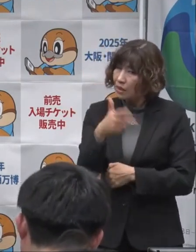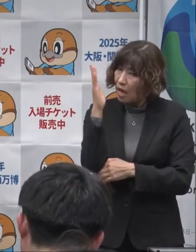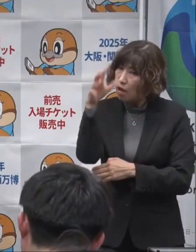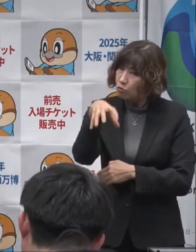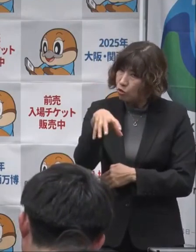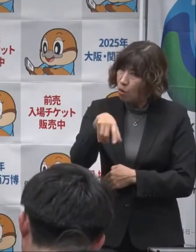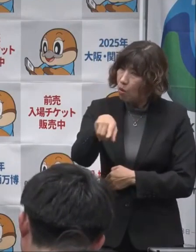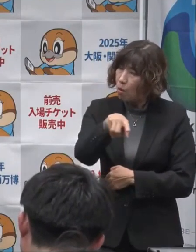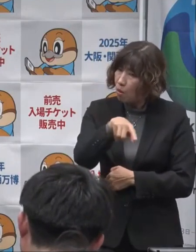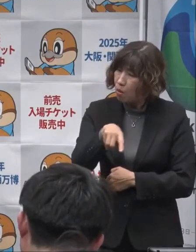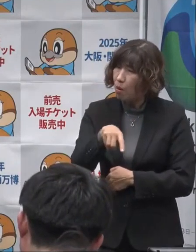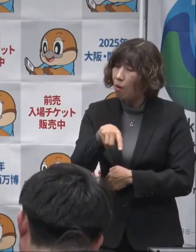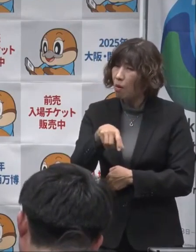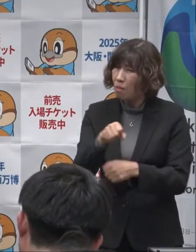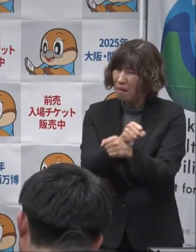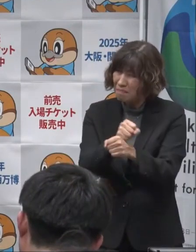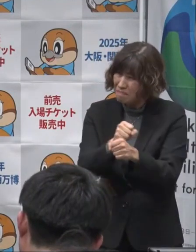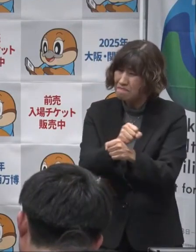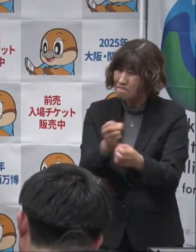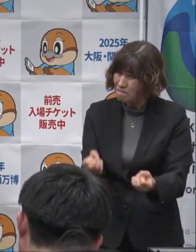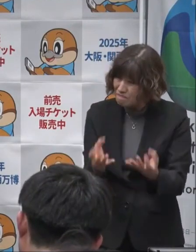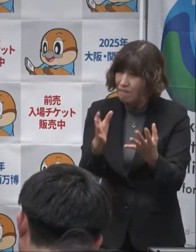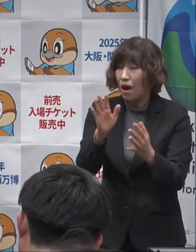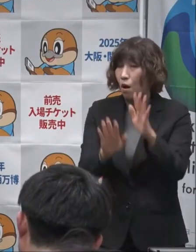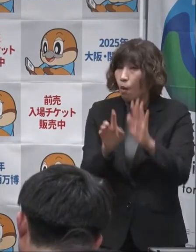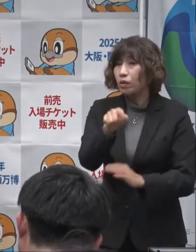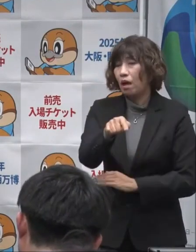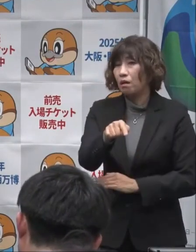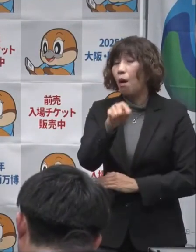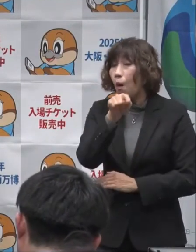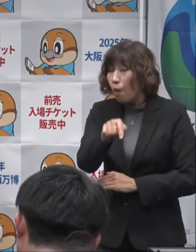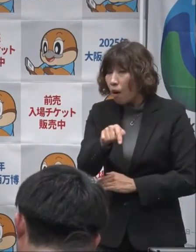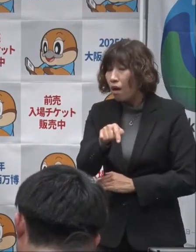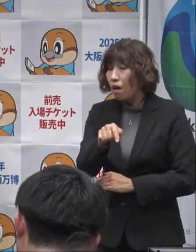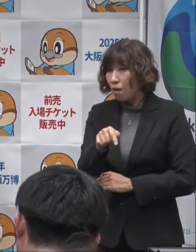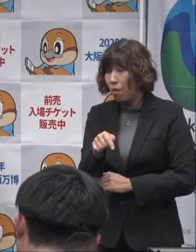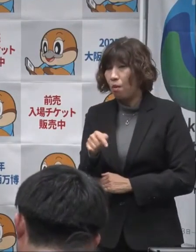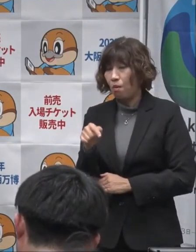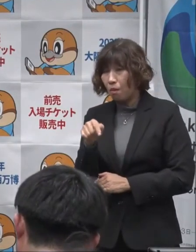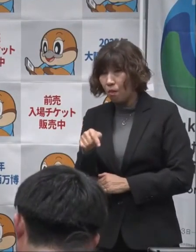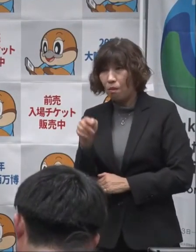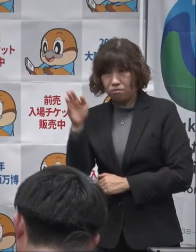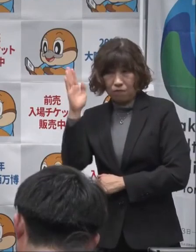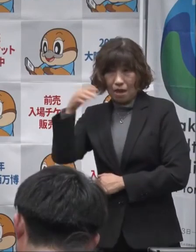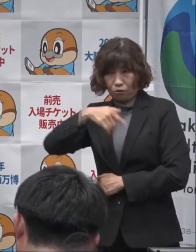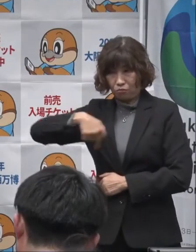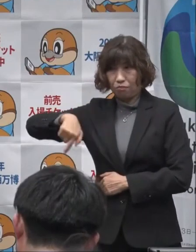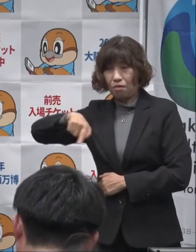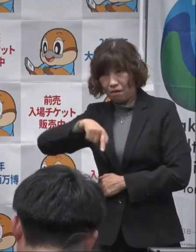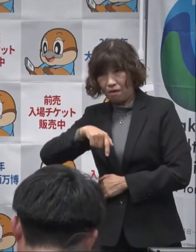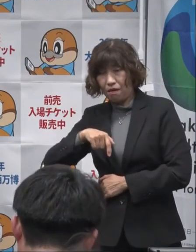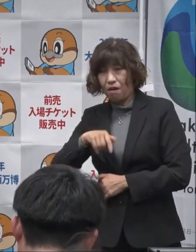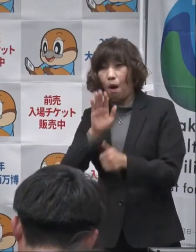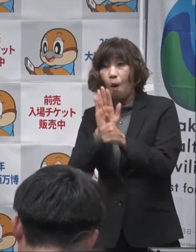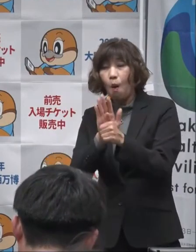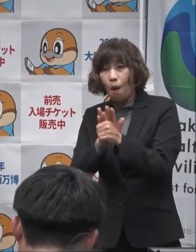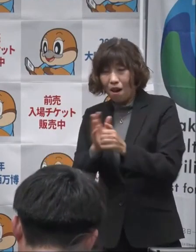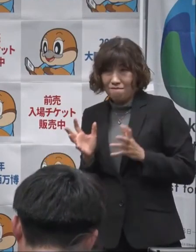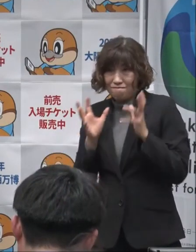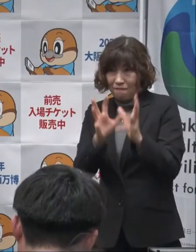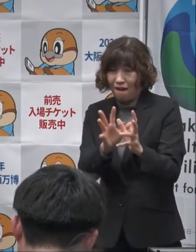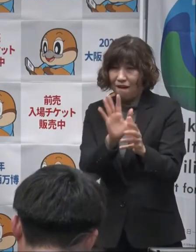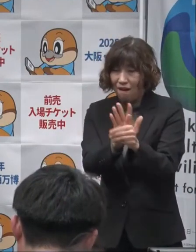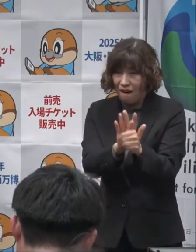かなか機能が難しい状態でありました。まあ、これをなんとか我々応援の自治体が入ることによって避難所の支援をすること